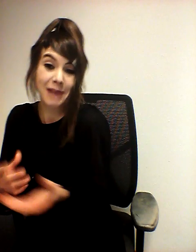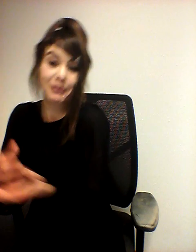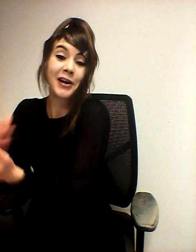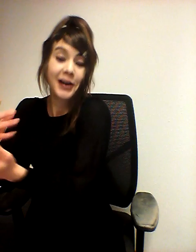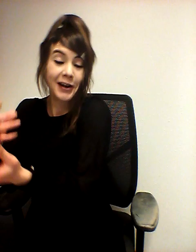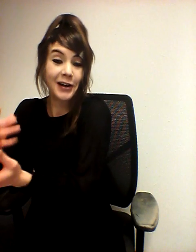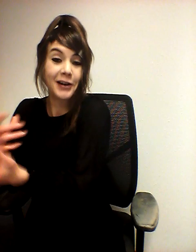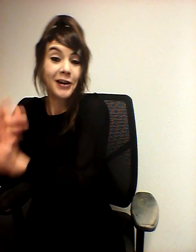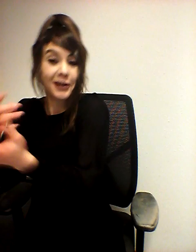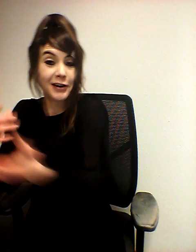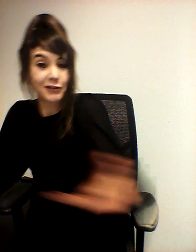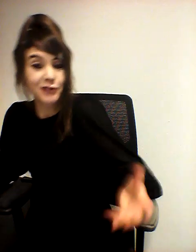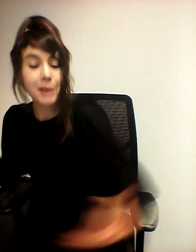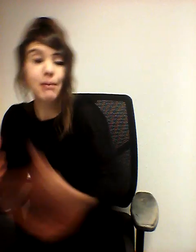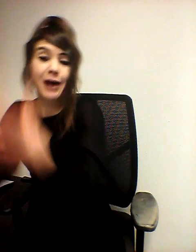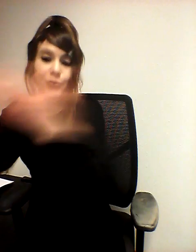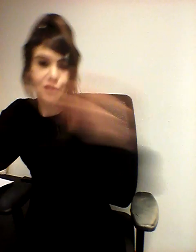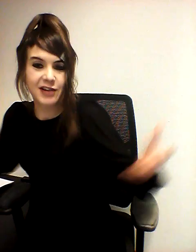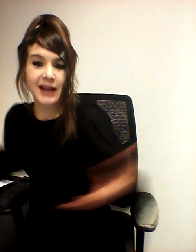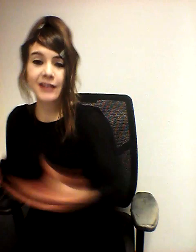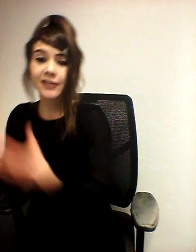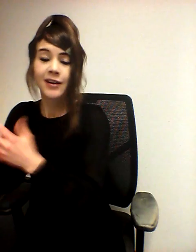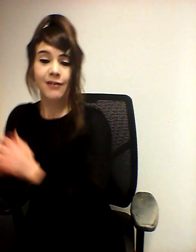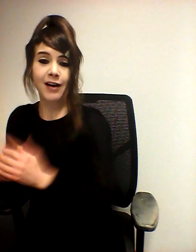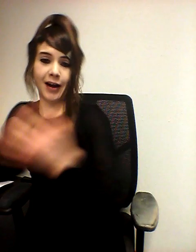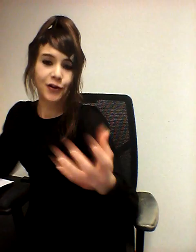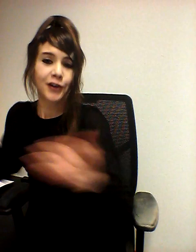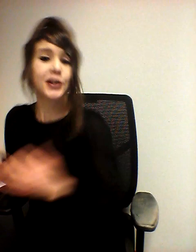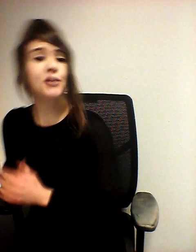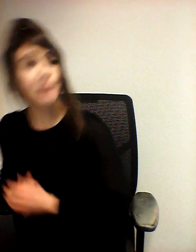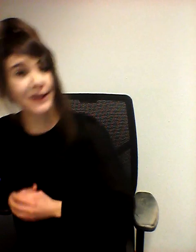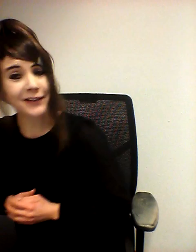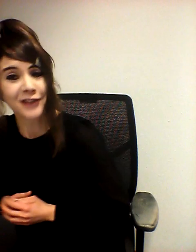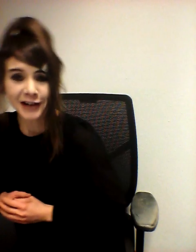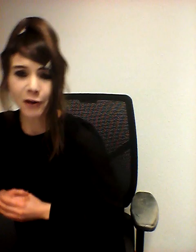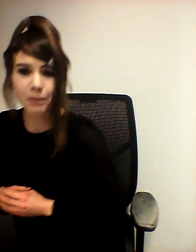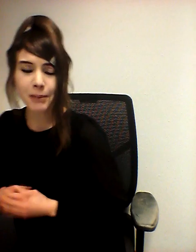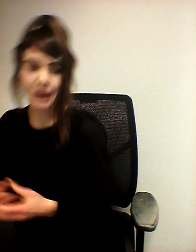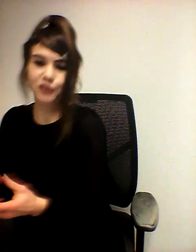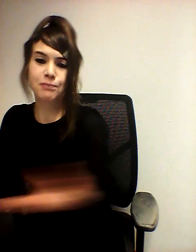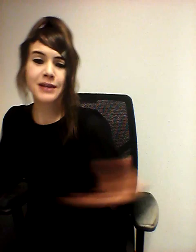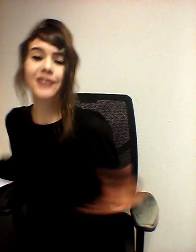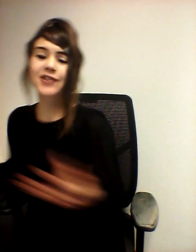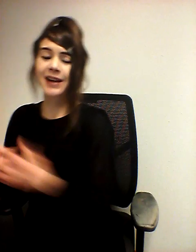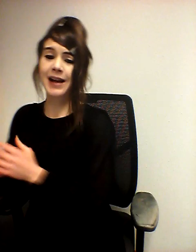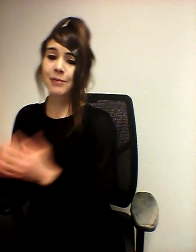namelijk de bouwstenen waaruit je spieren zijn opgebouwd. Spieren zijn namelijk